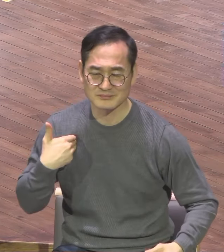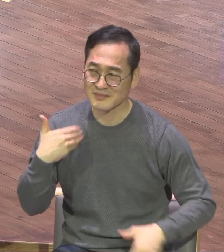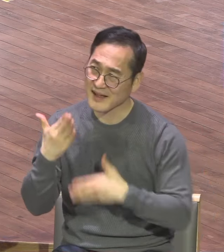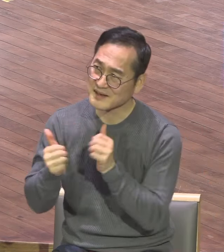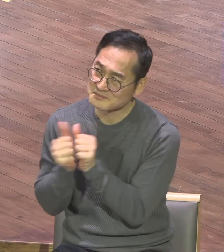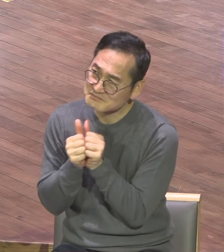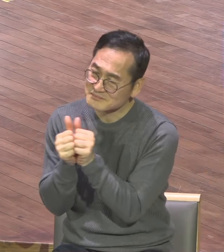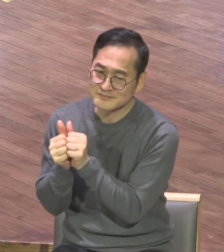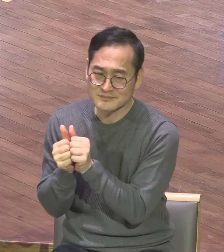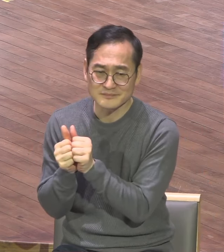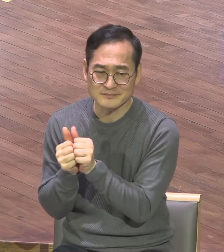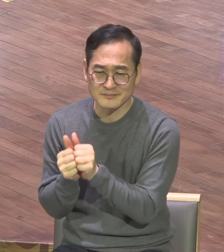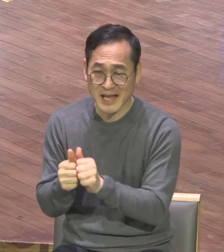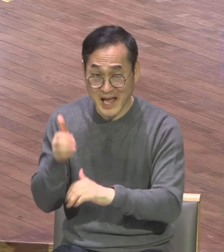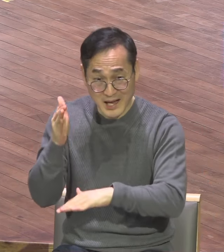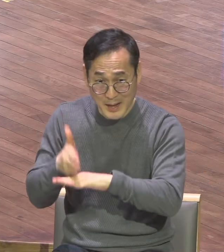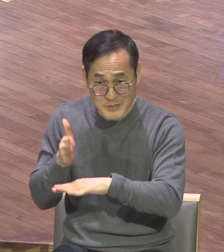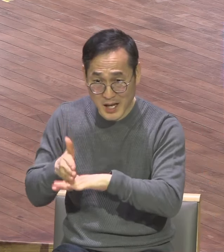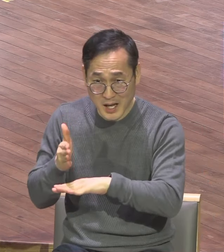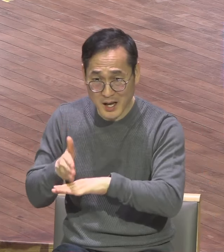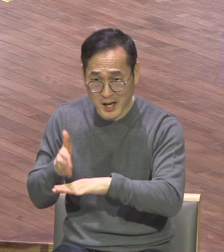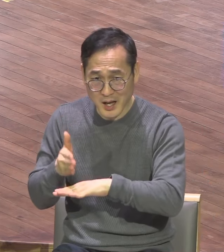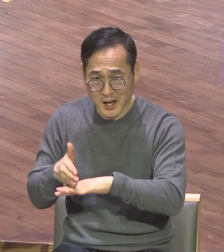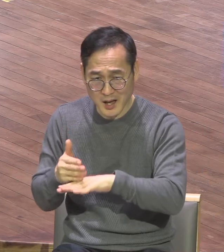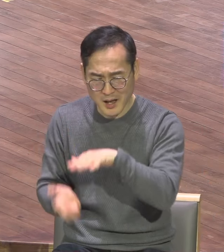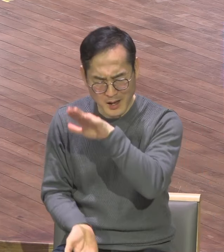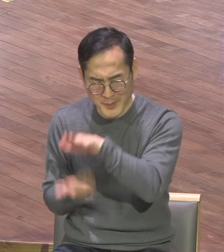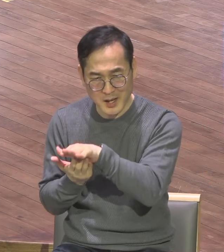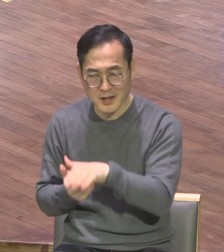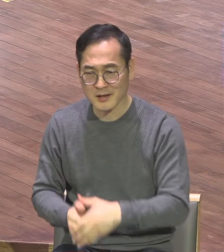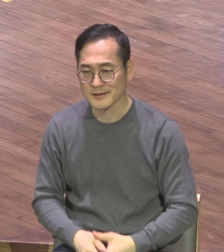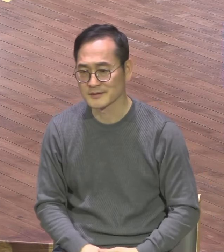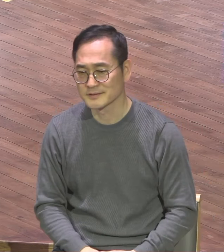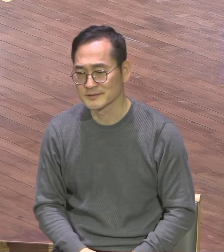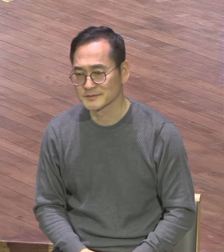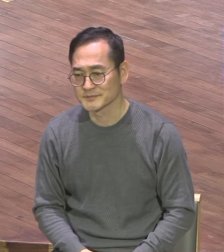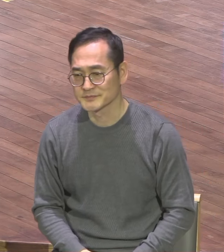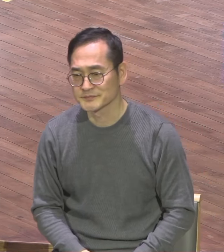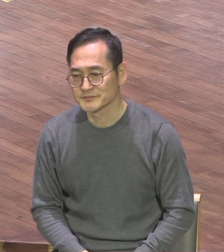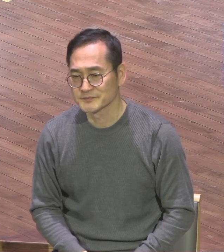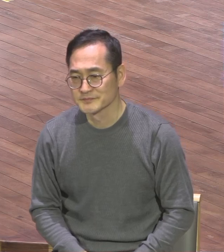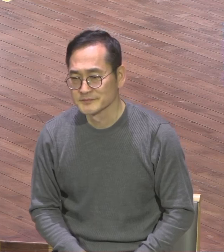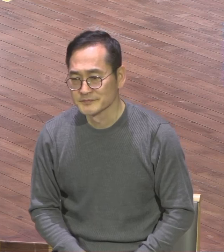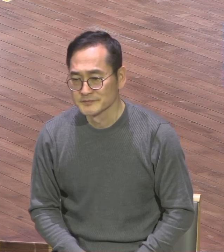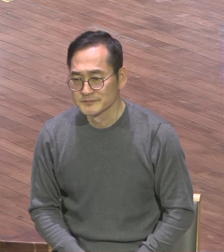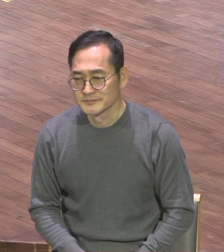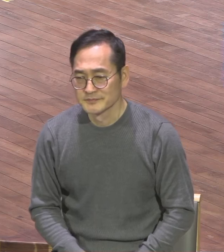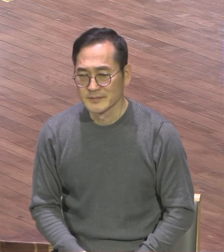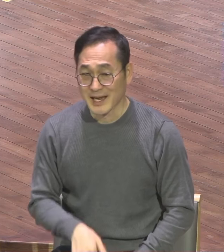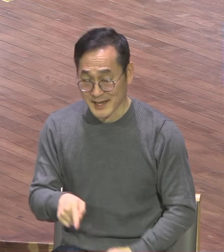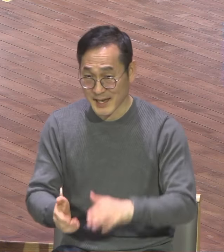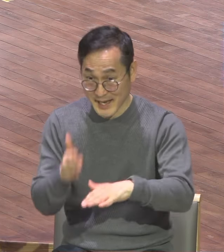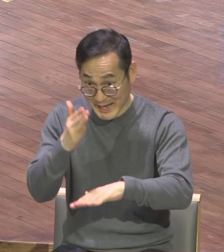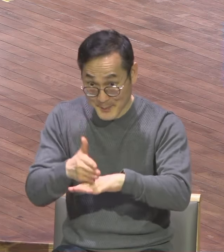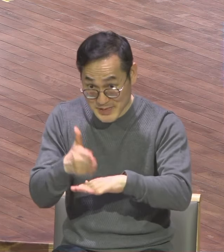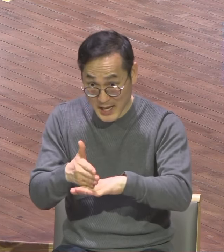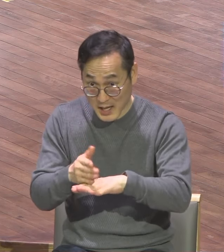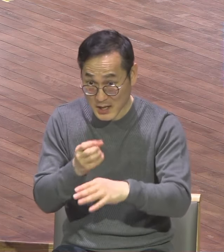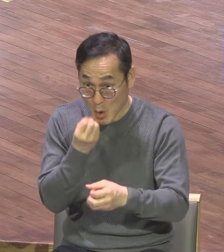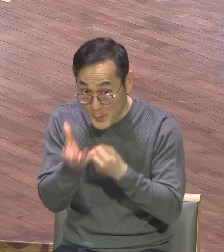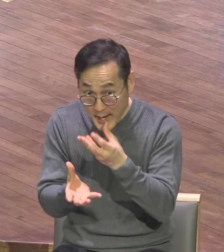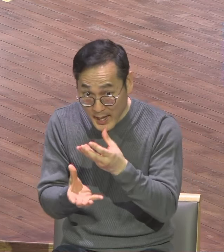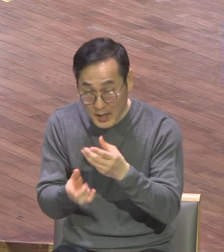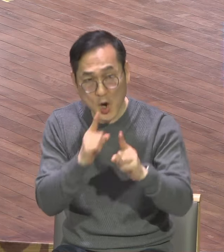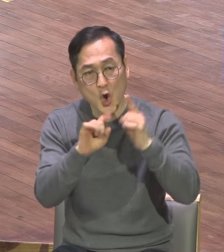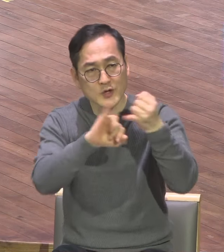돼. 이렇게 다윗이 초월적 감사를 할 수 있던 힘은 바로 언약 붙잡은 기도로부터 시작된 겁니다. 언약